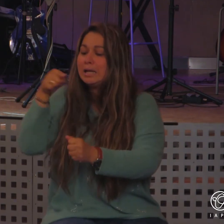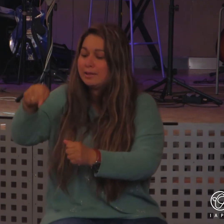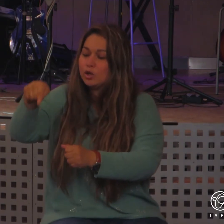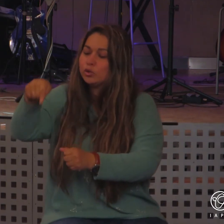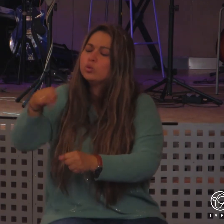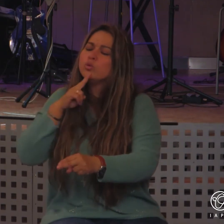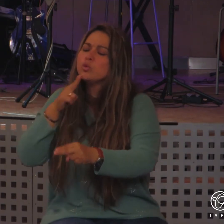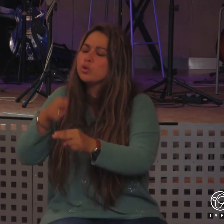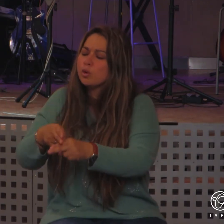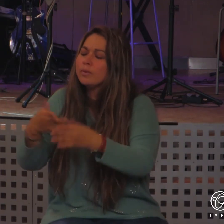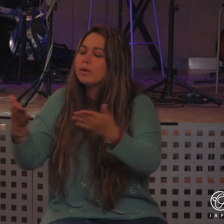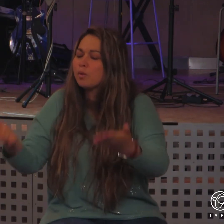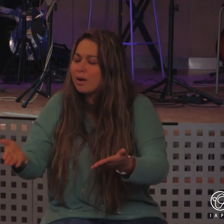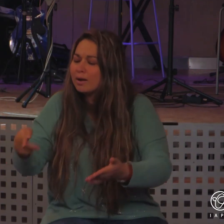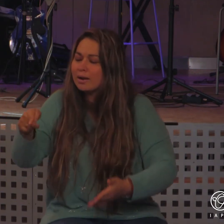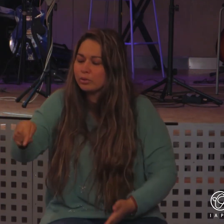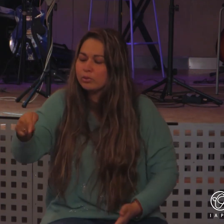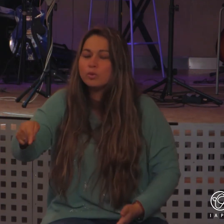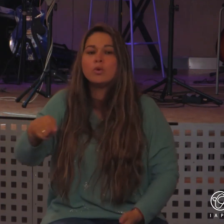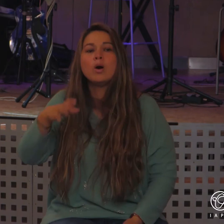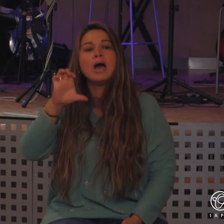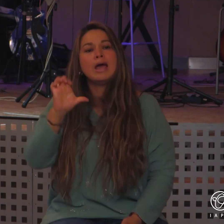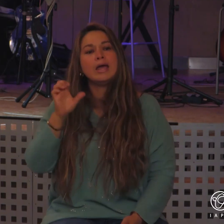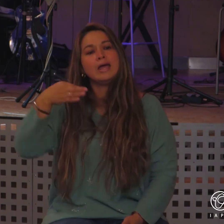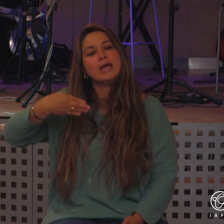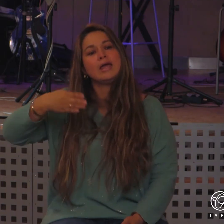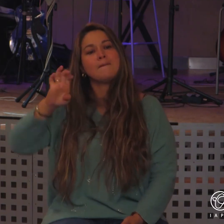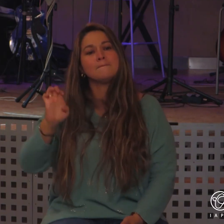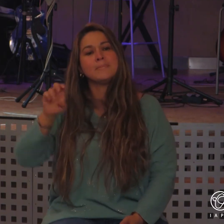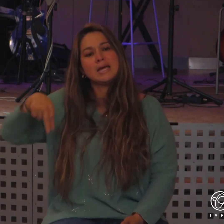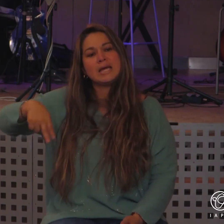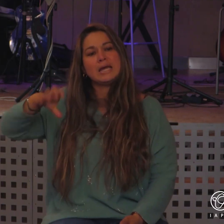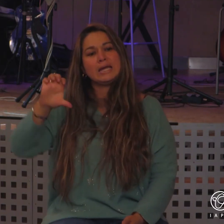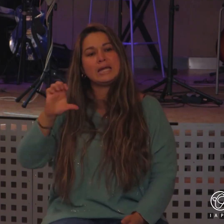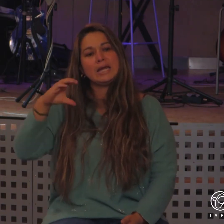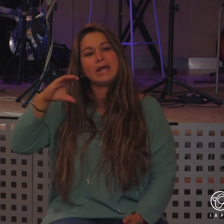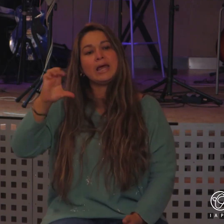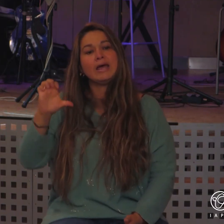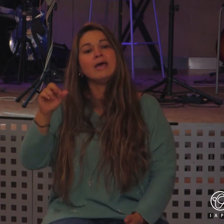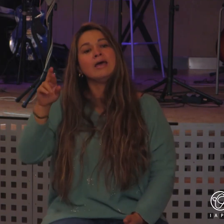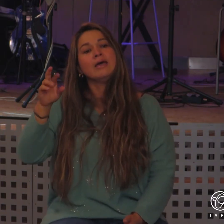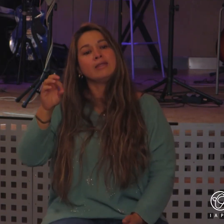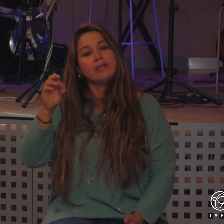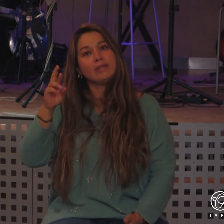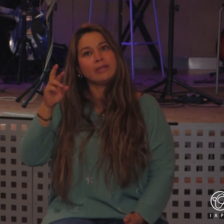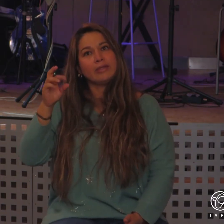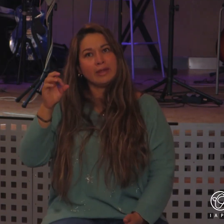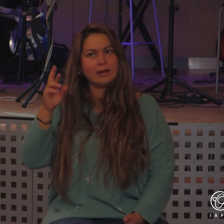Ebenezer, diciendo: hasta aquí nos ayudó Jehová.